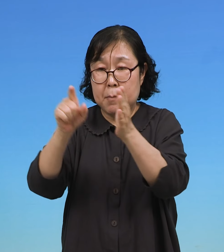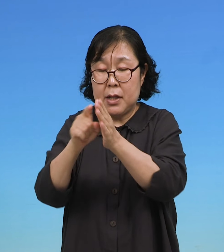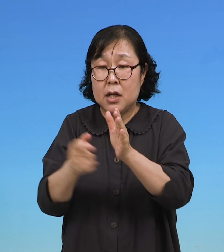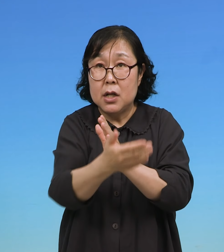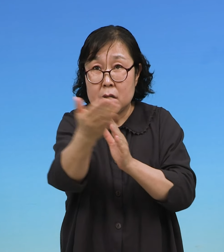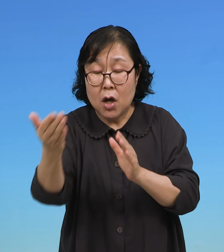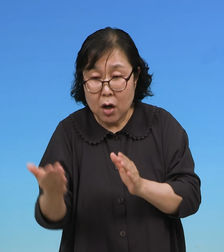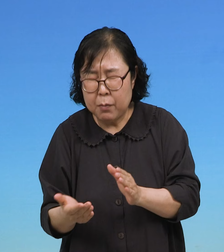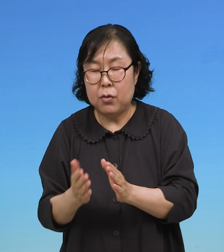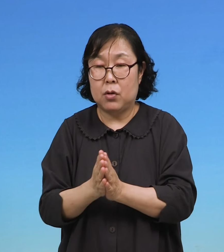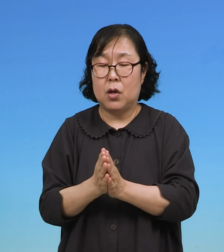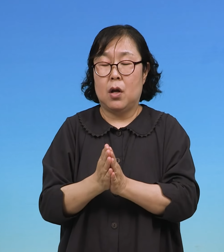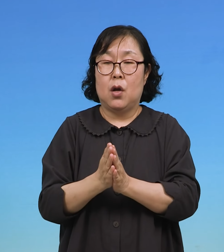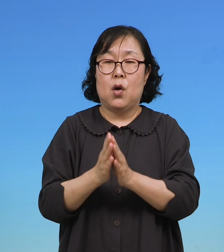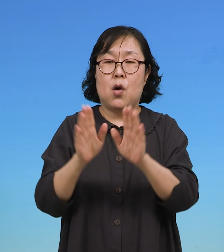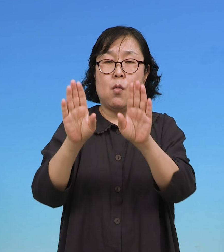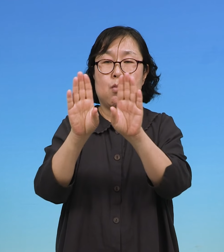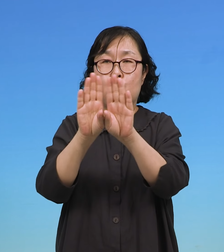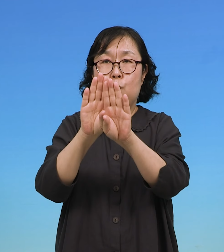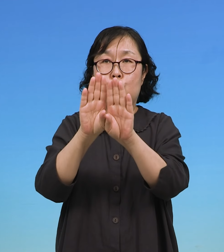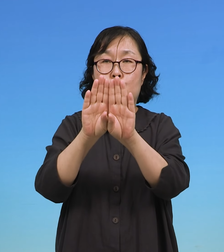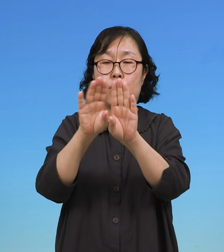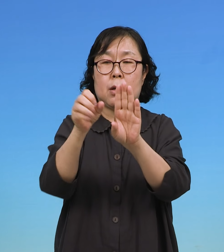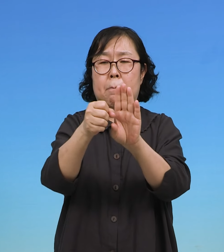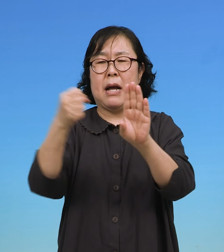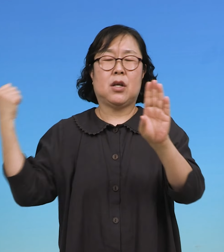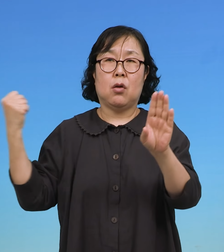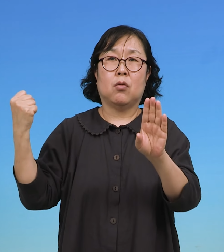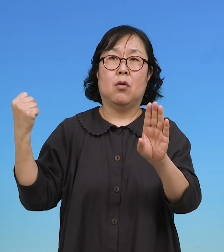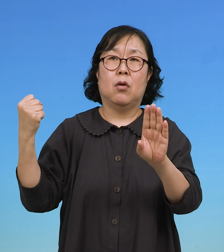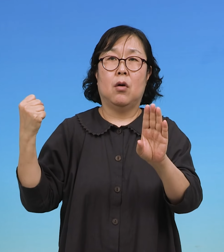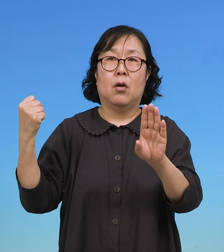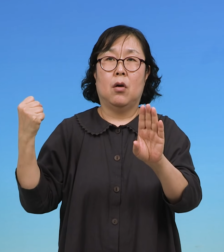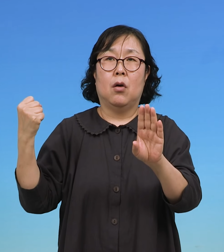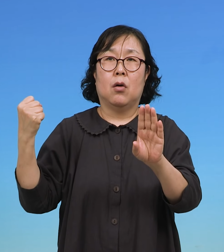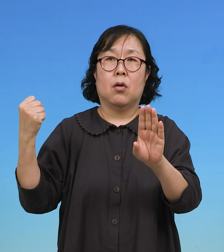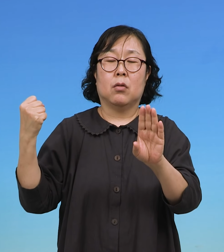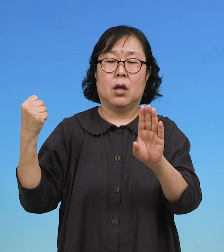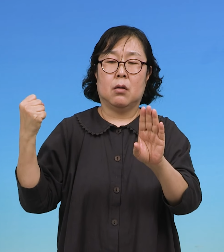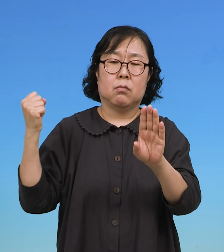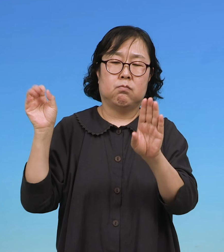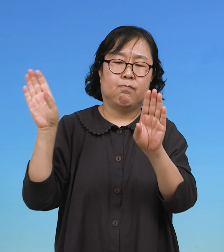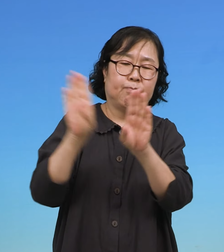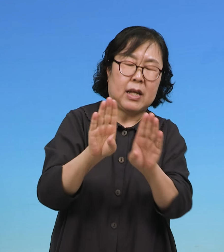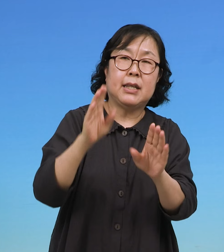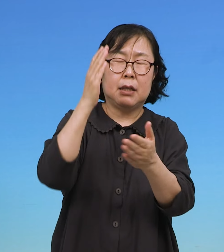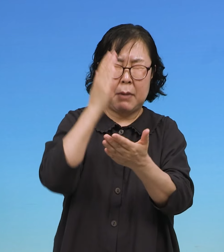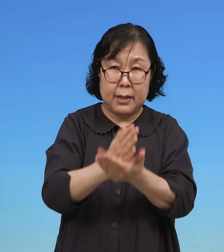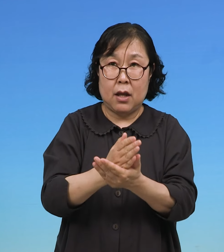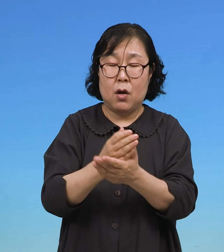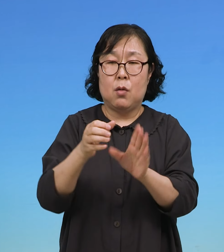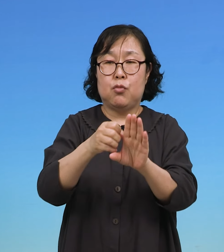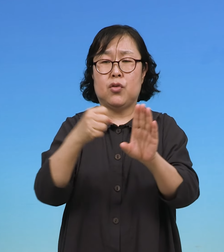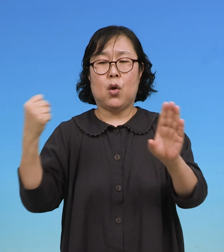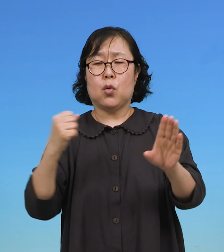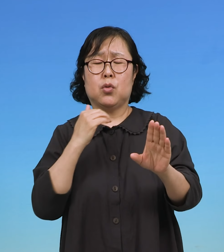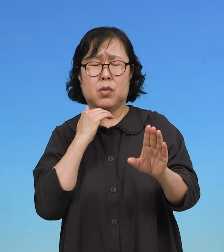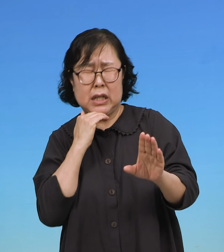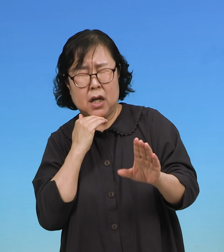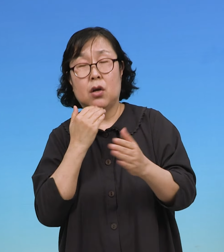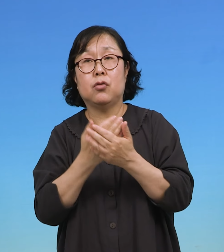문 확 열어가지고 그 뒷사람이 그냥 부딪혀가지고 다치게 만들지 말고 좀 문 열고 기다려주세요.